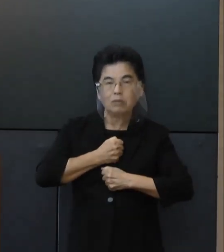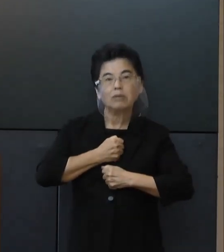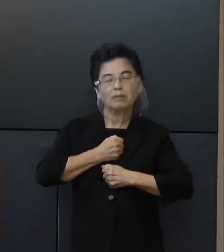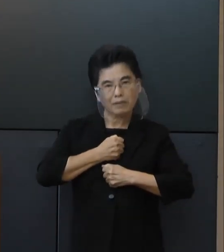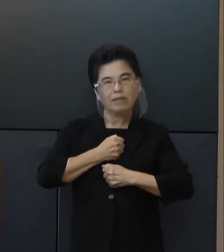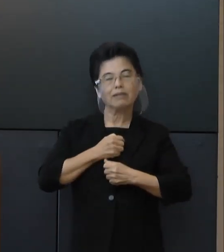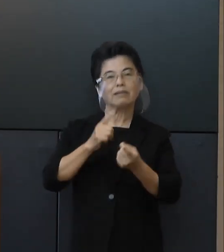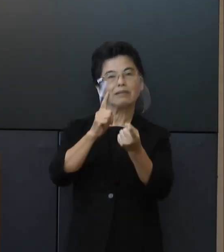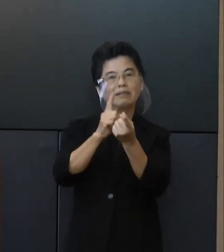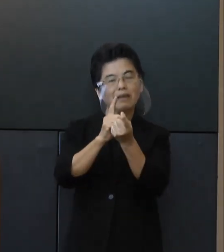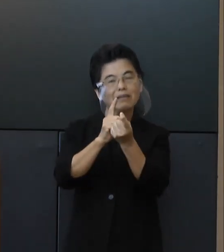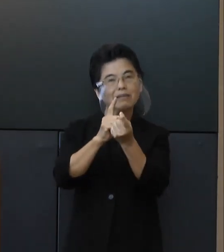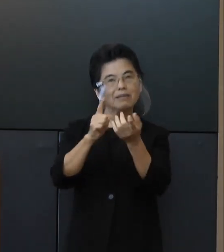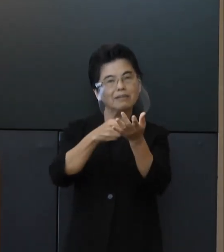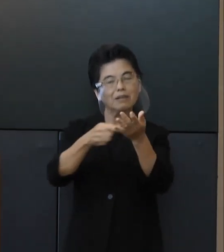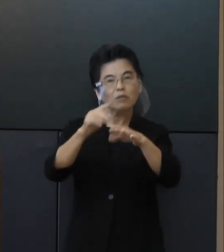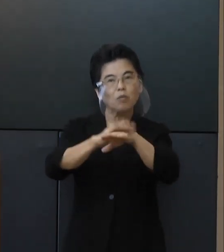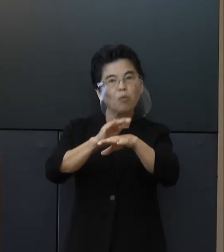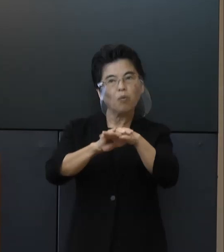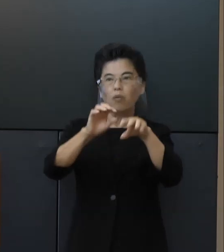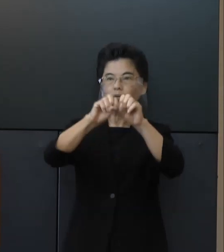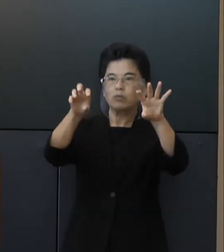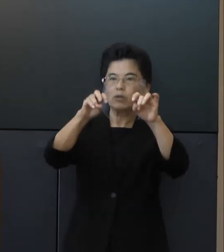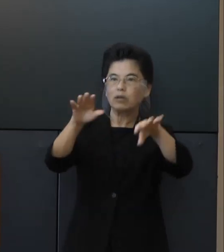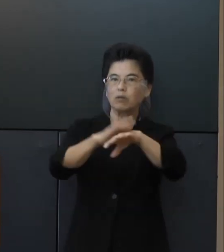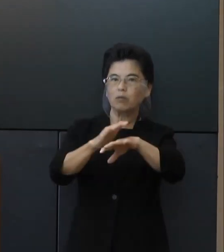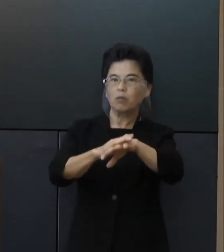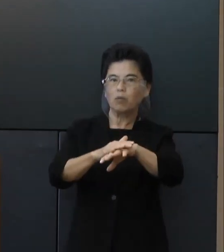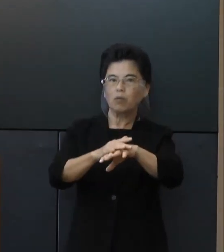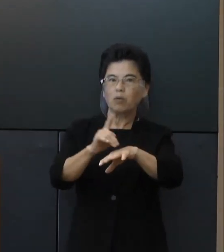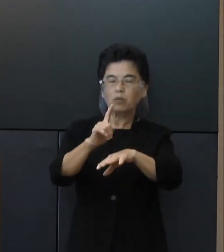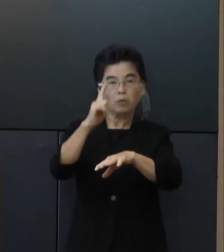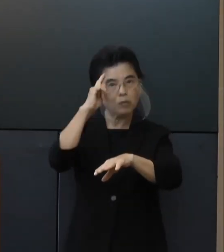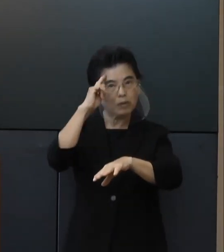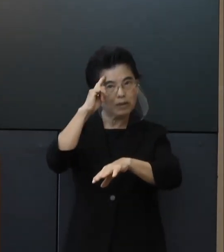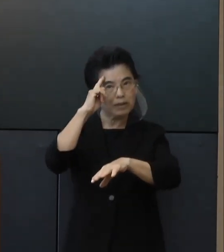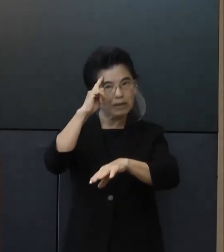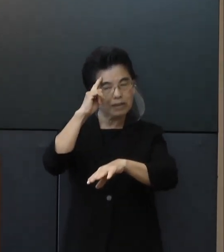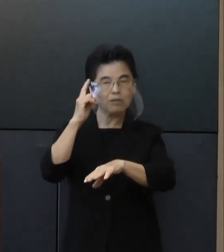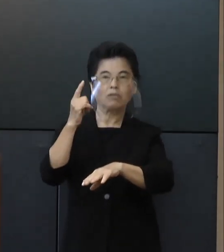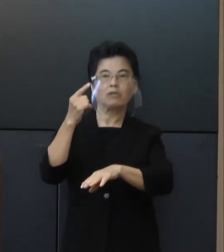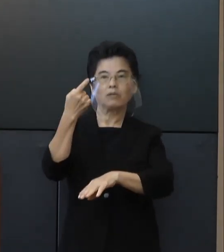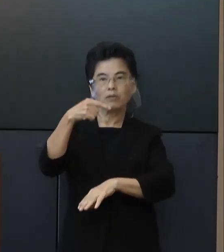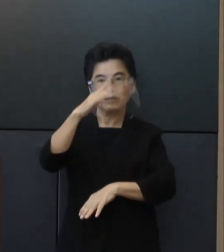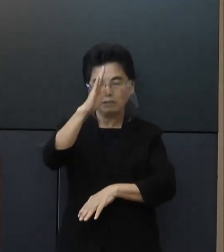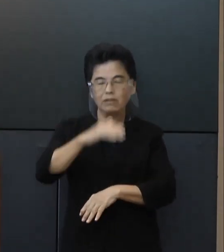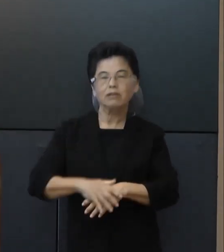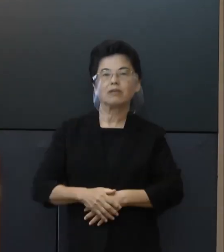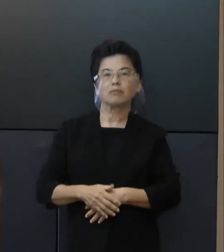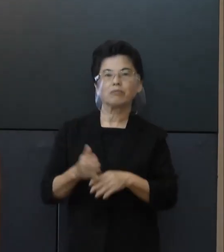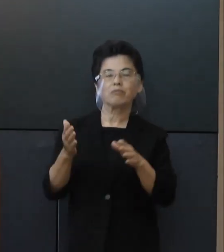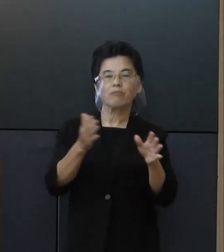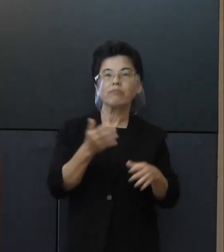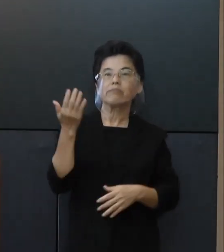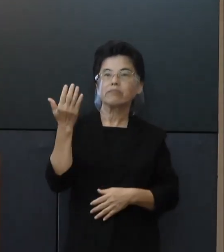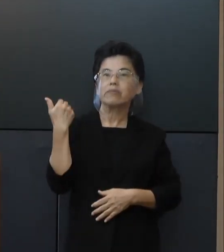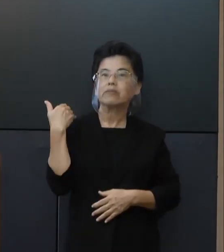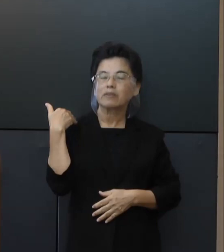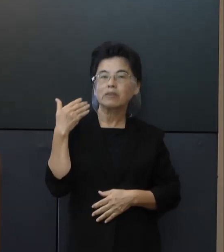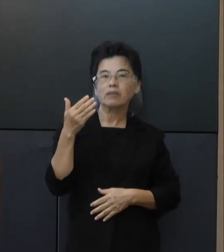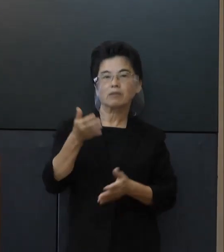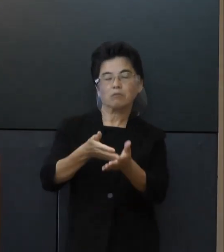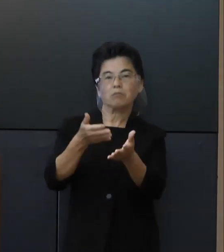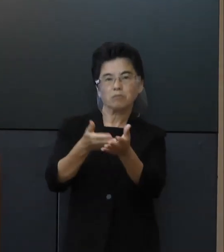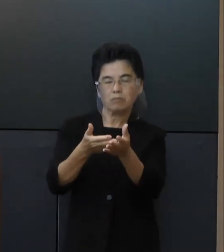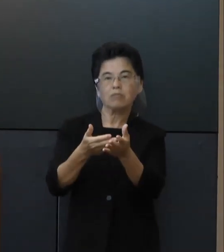の対策の徹底、どういう形でまた呼びかけていこうかっていうところのお考えを教えてください。 はい、先ほども申し上げました